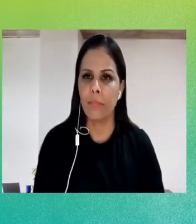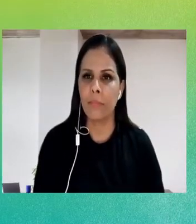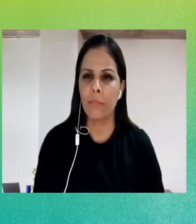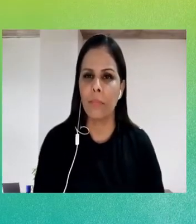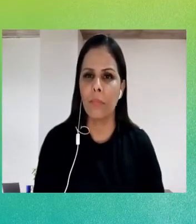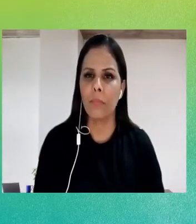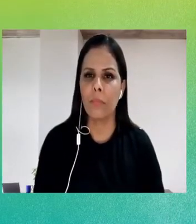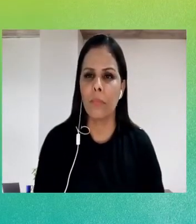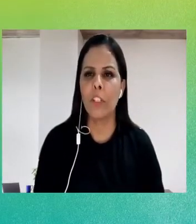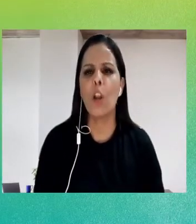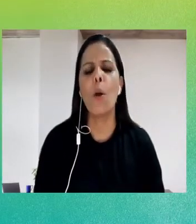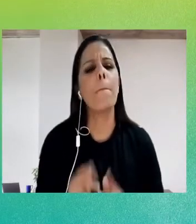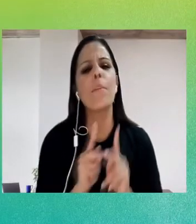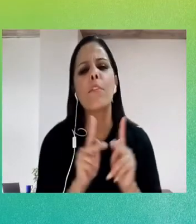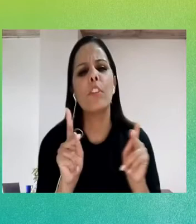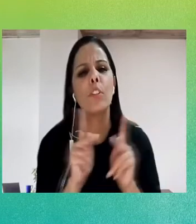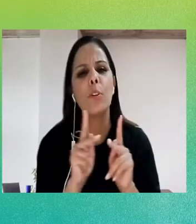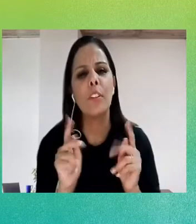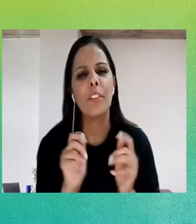Professora,